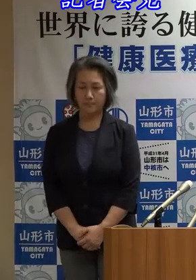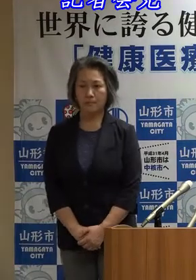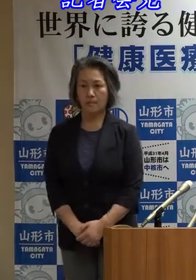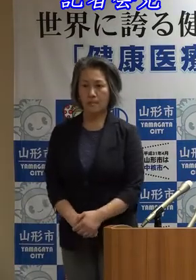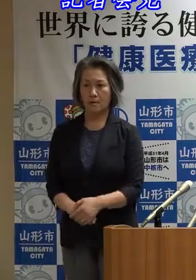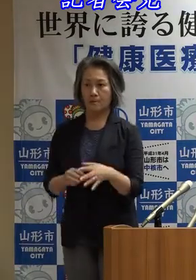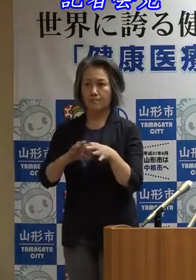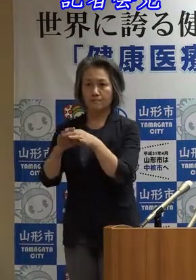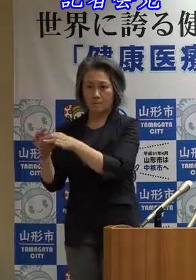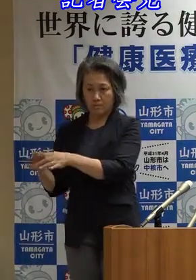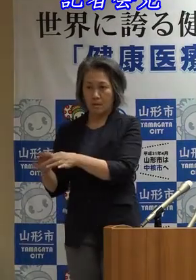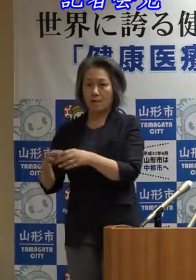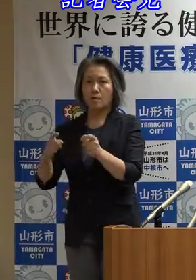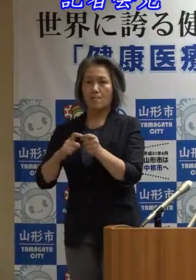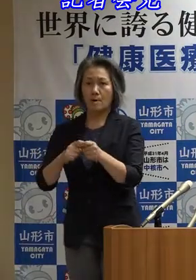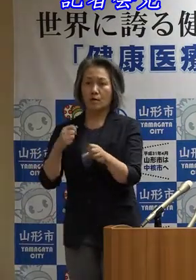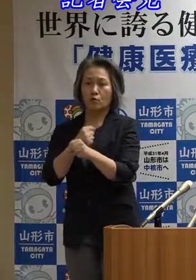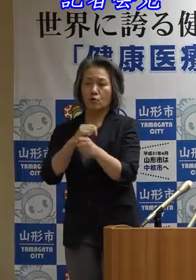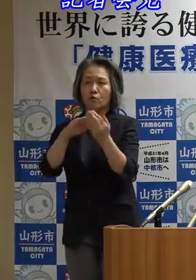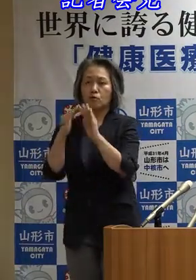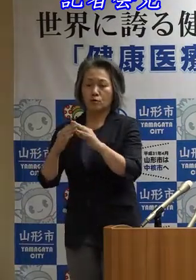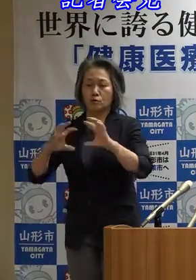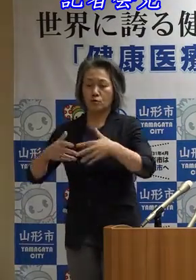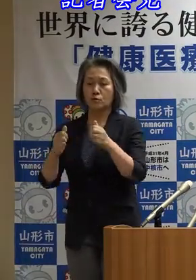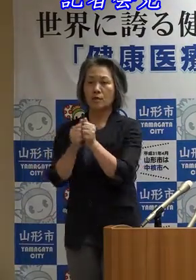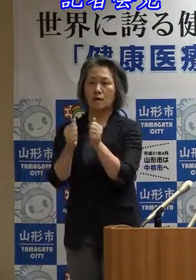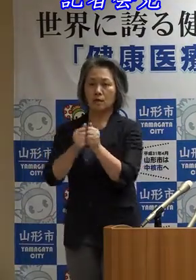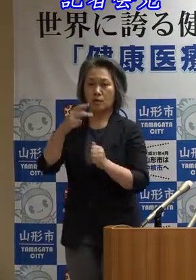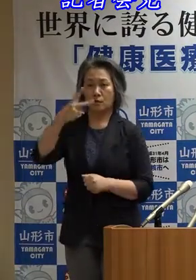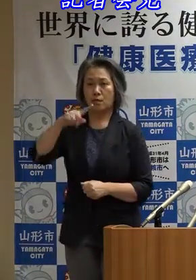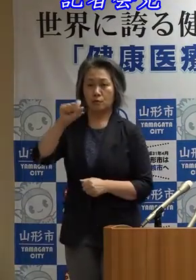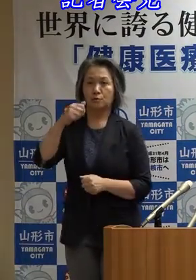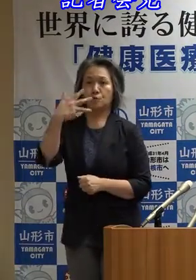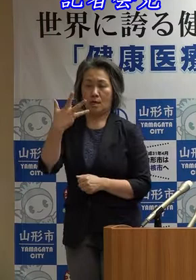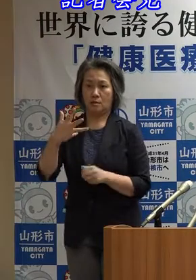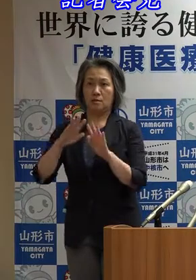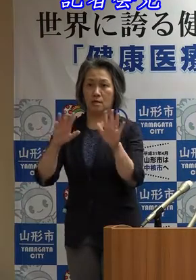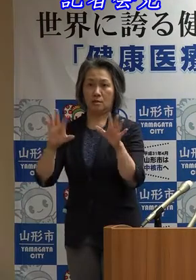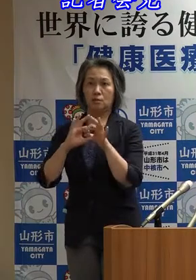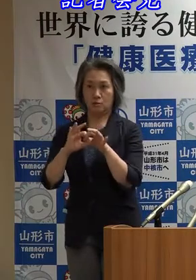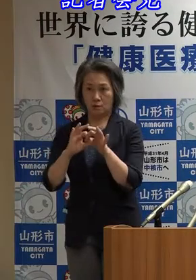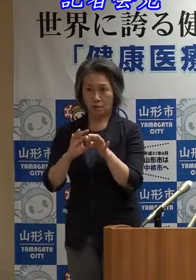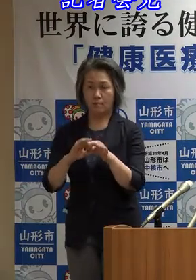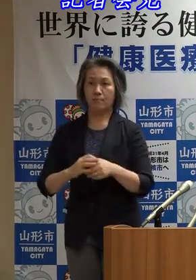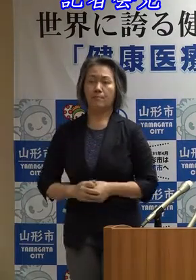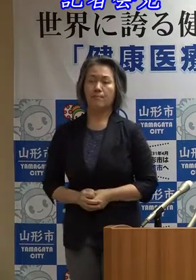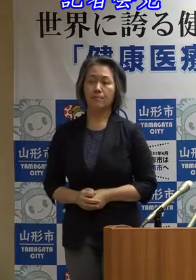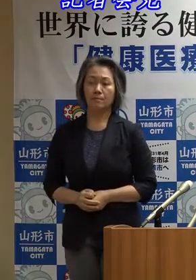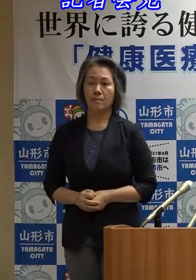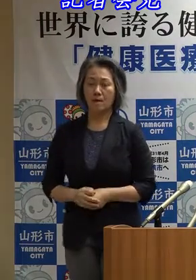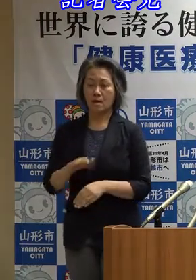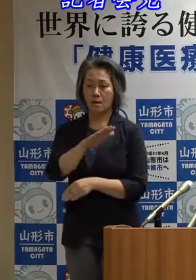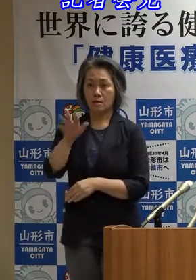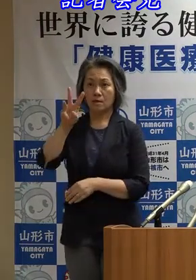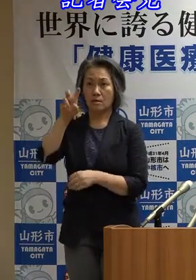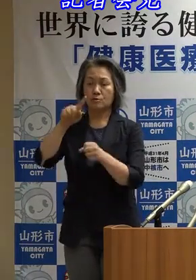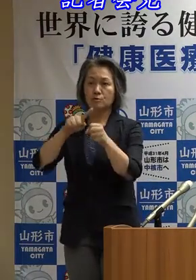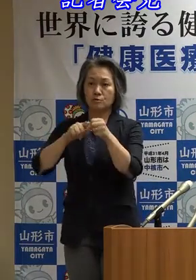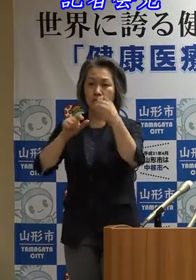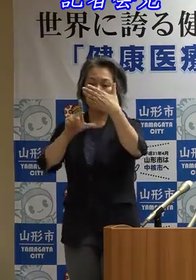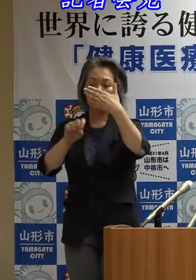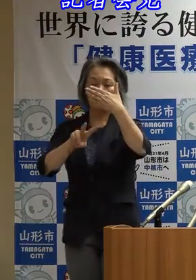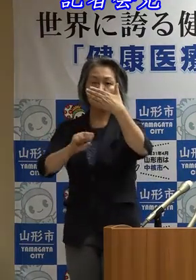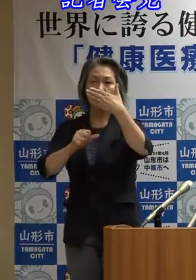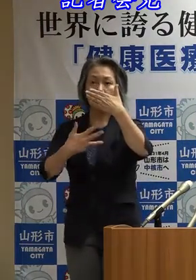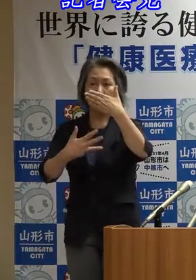続きまして、山形創造都市国際会議2018の開催について発表いたします。平成30年9